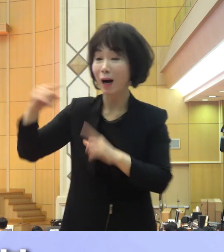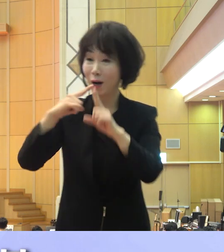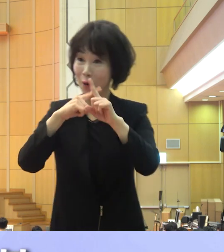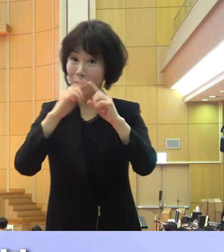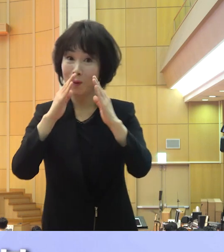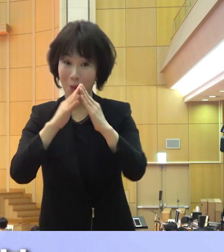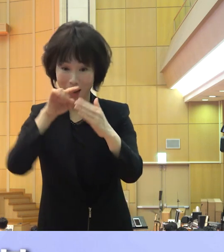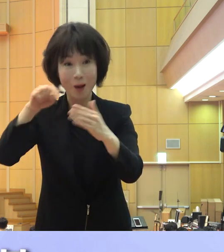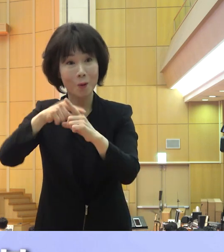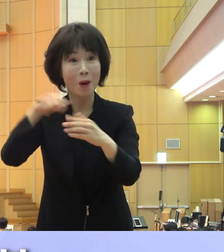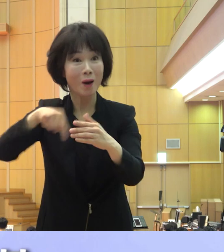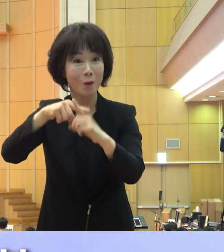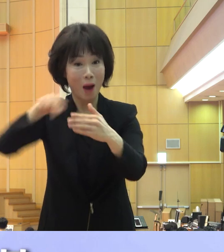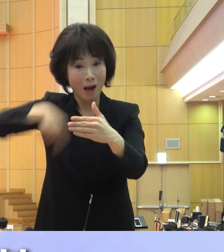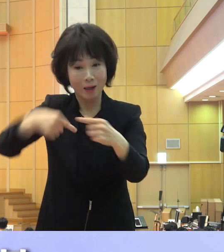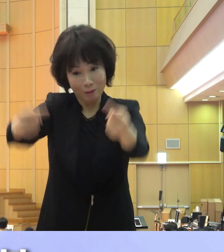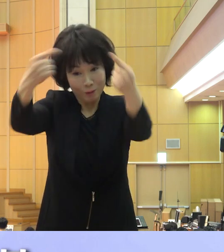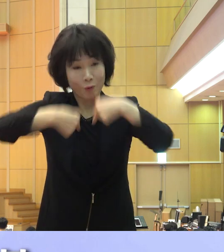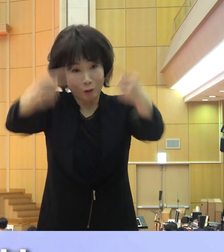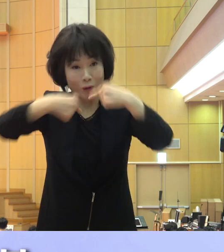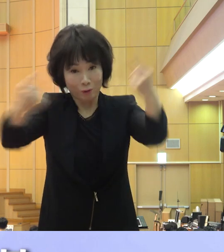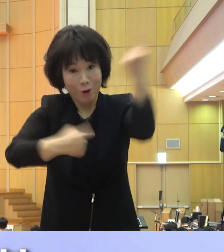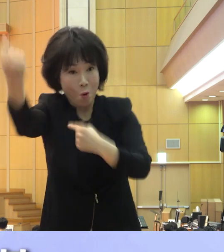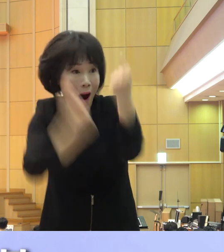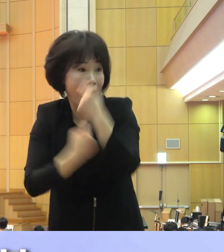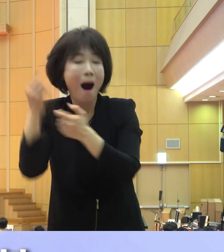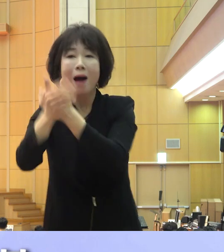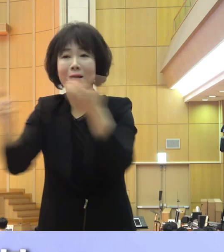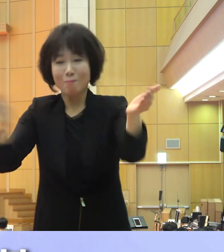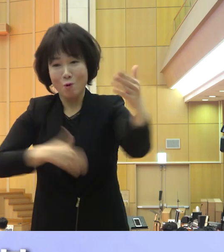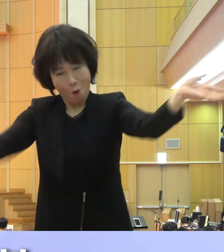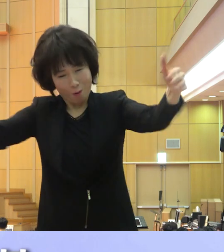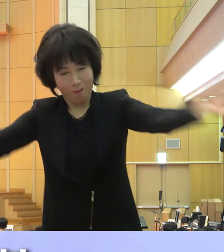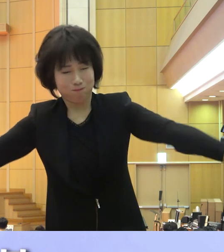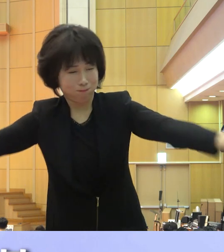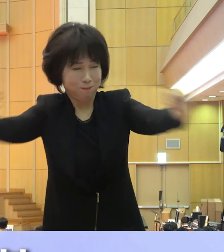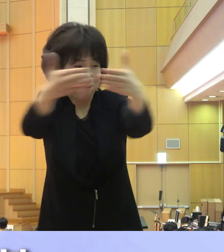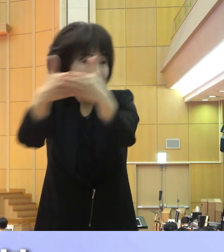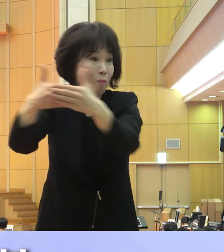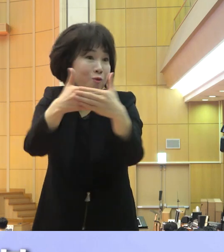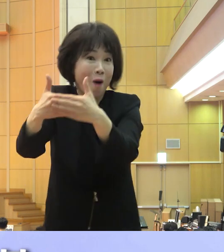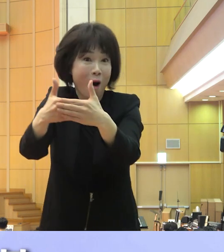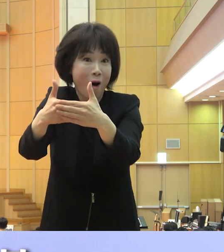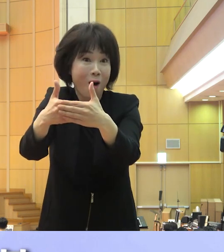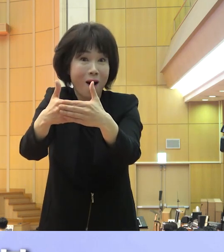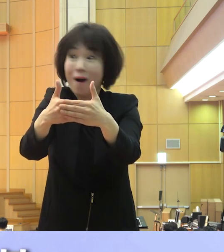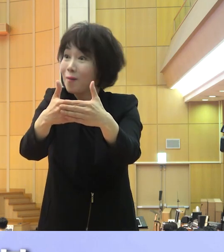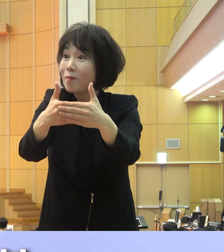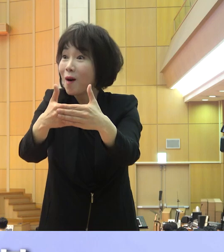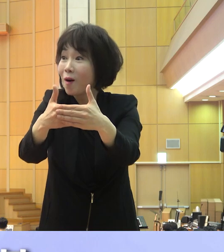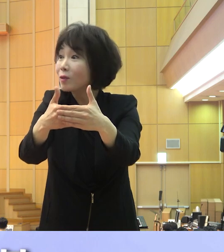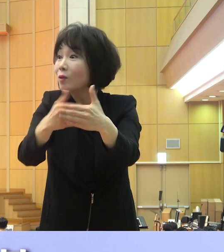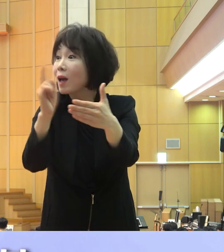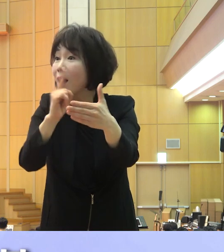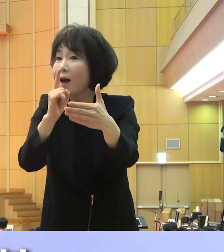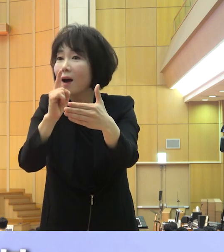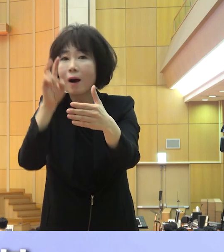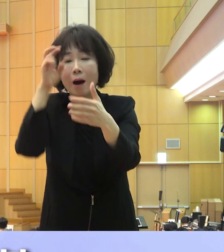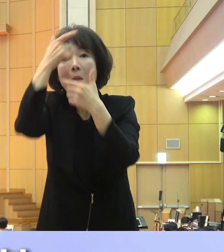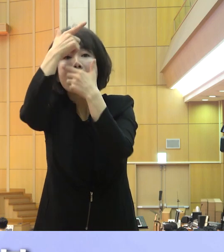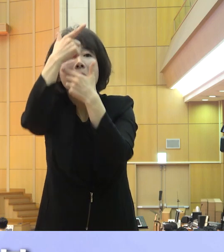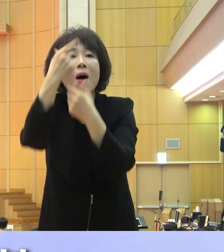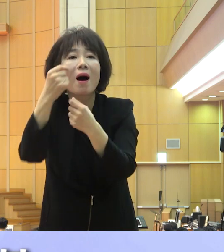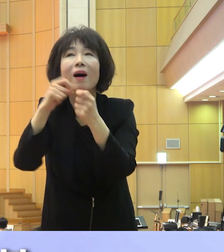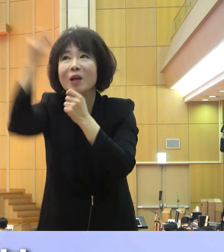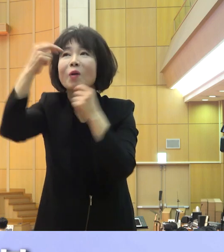안에 들어오면 하나님이 품어주시는 것입니다. 여러분, 교회 안에 들어온 여러분들은